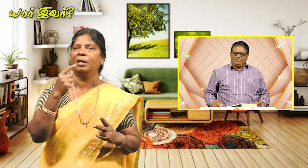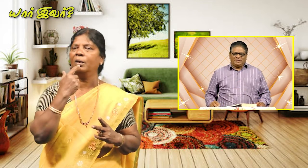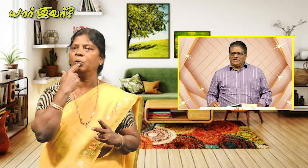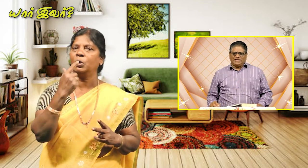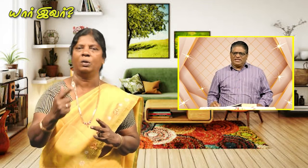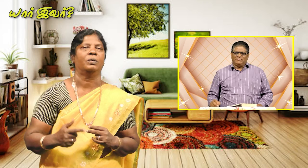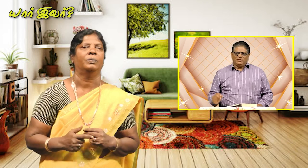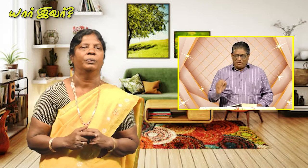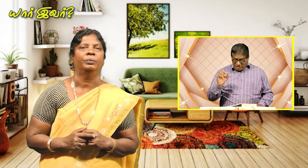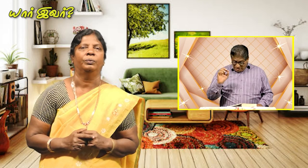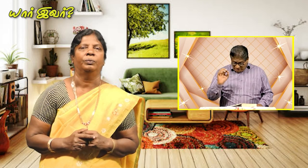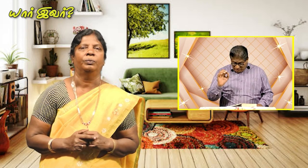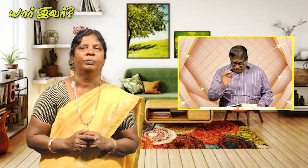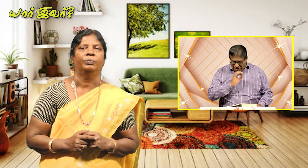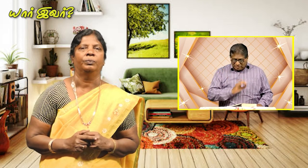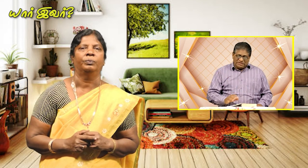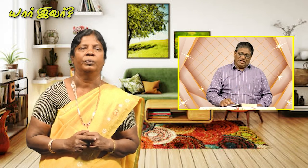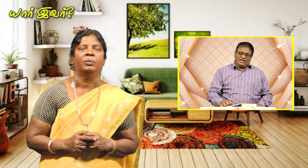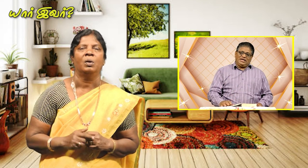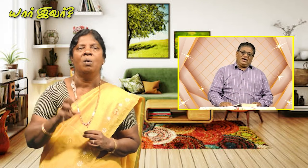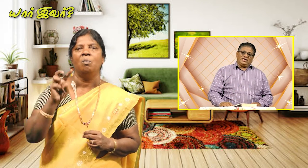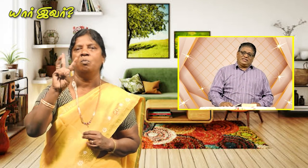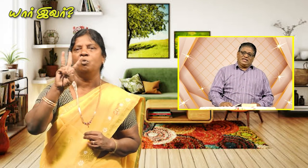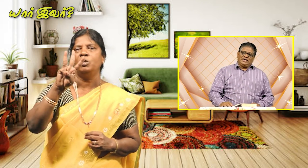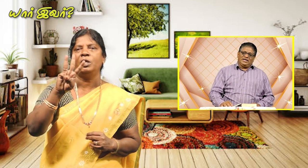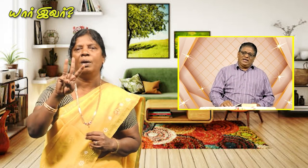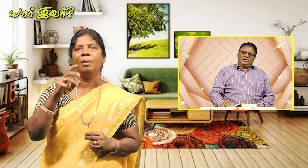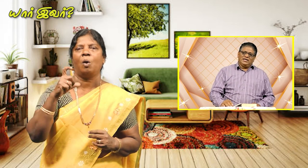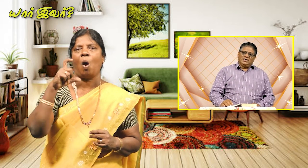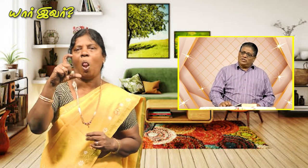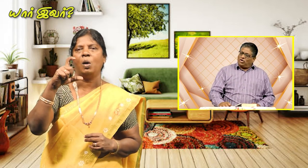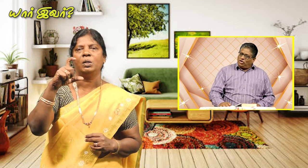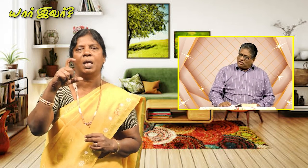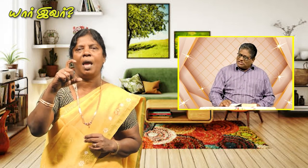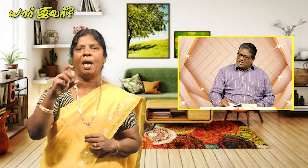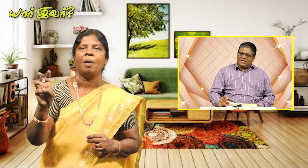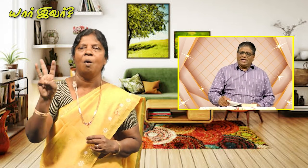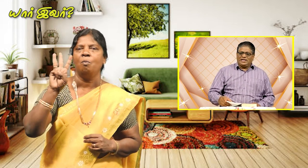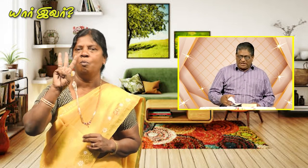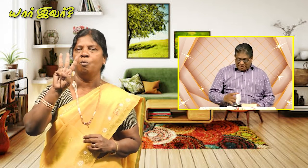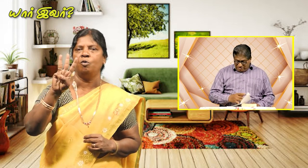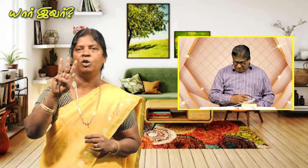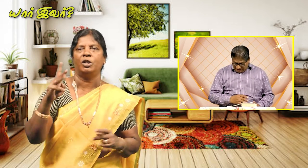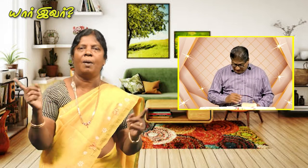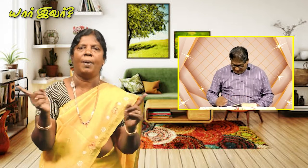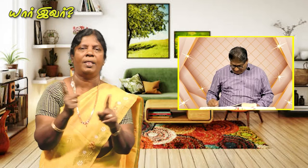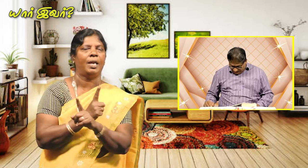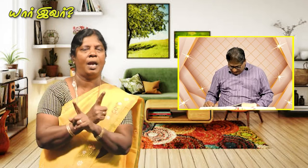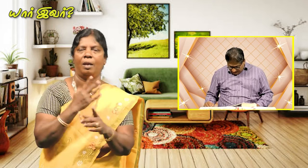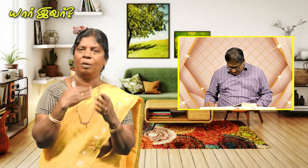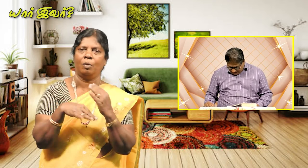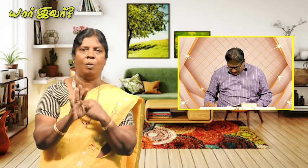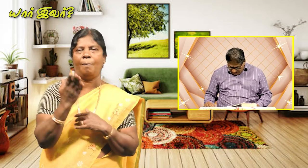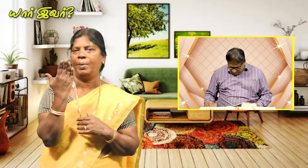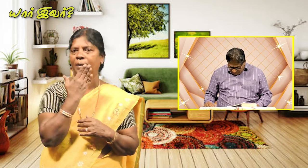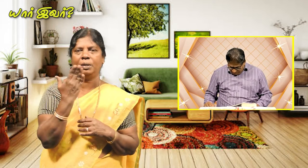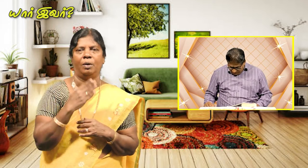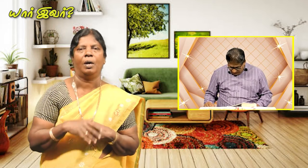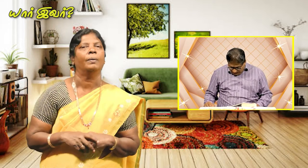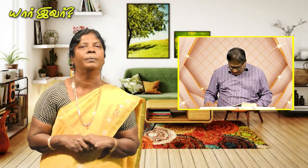திருமறை பயன்படுத்துகிறது. இந்த 3வது அதிகாரத்தை இந்த கொலோசியர் என்கிற நிருபத்தில் நீங்கள்